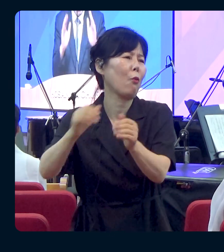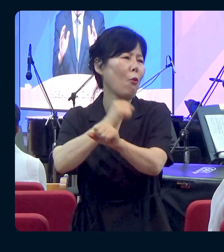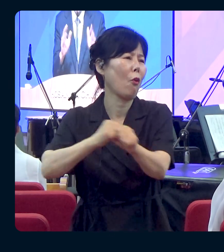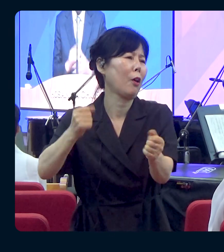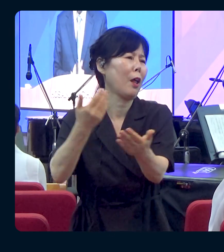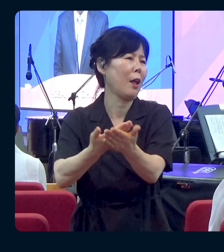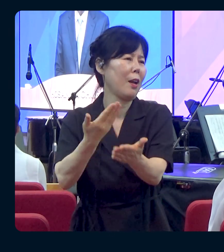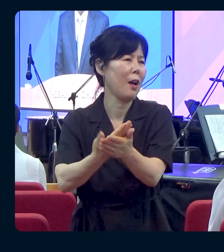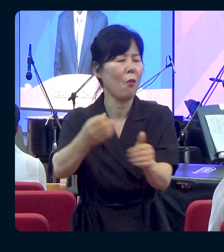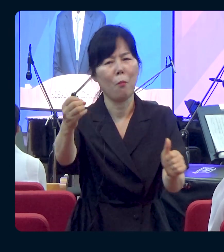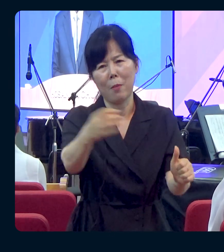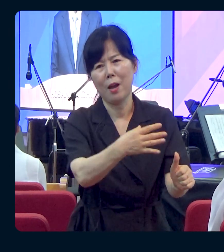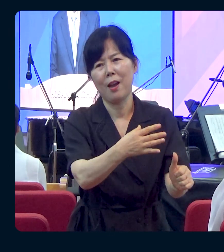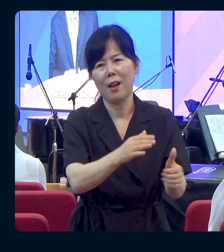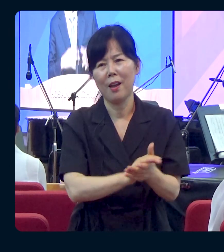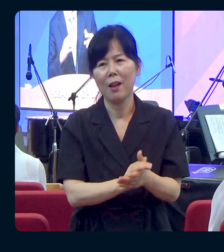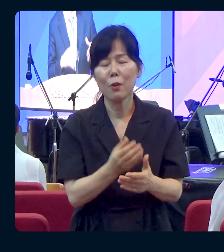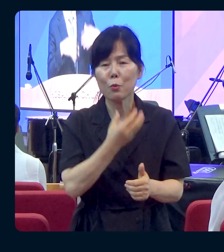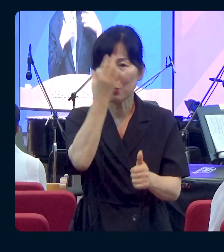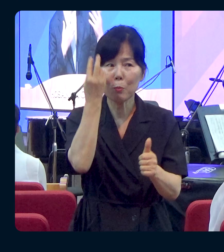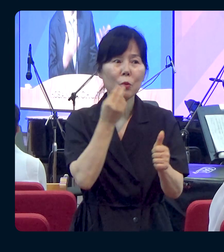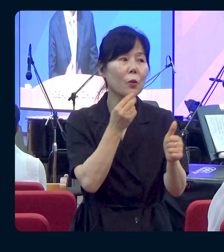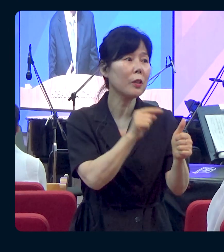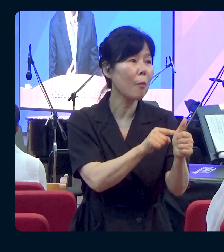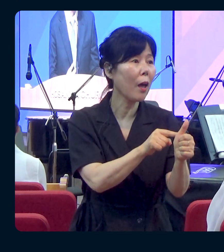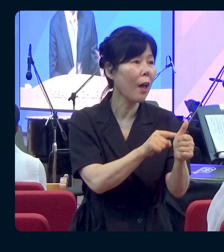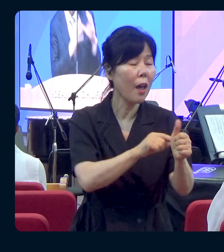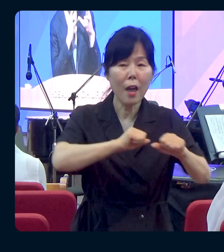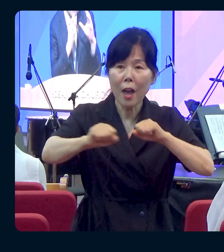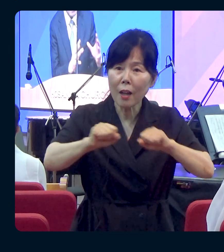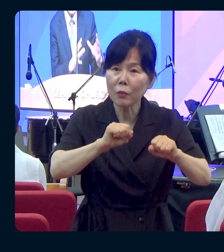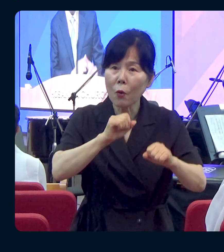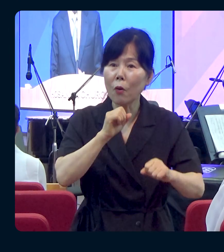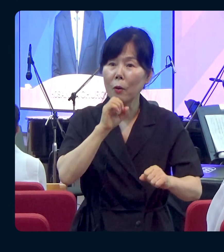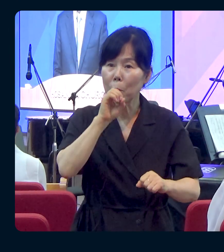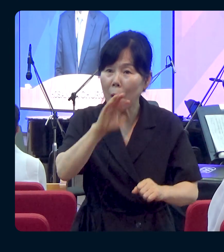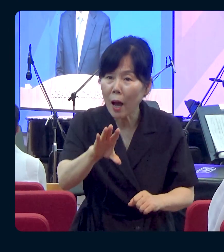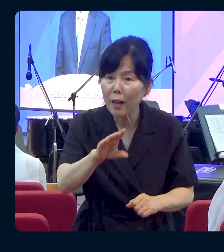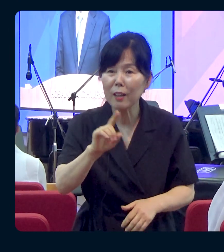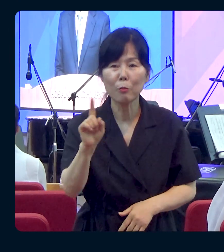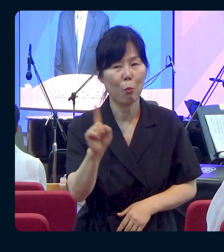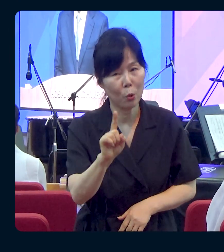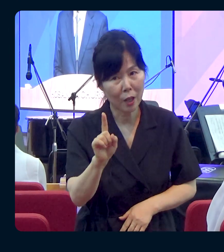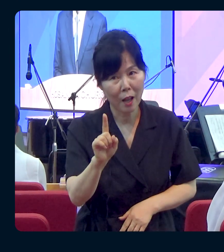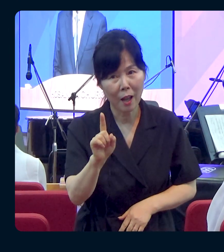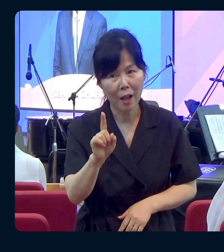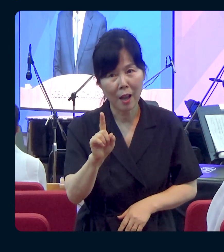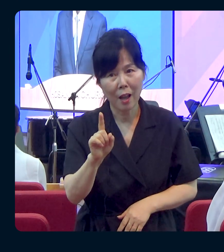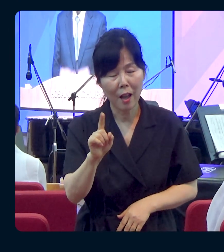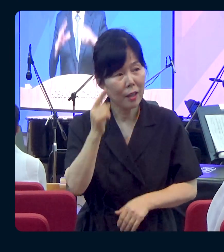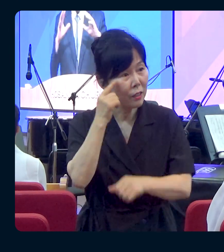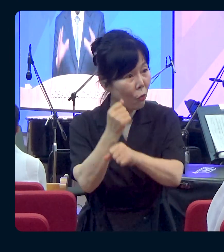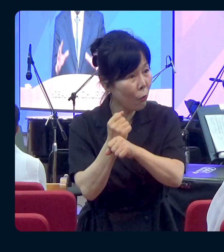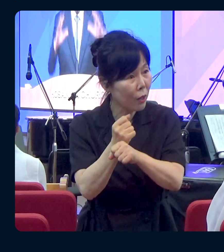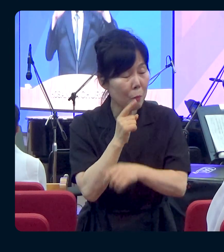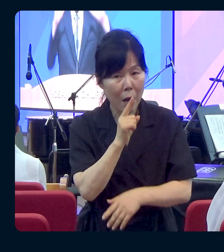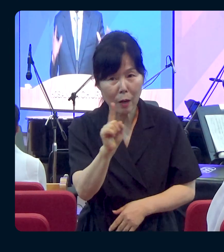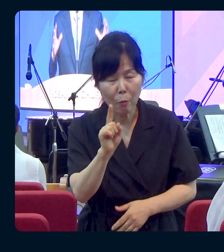라고 하면서 용서를 구합니다. 자, 그런데 이때 요셉의 부인 반응과 그